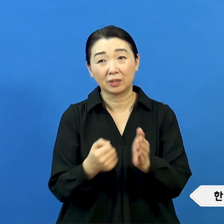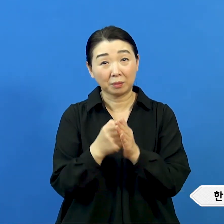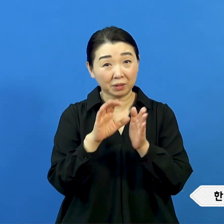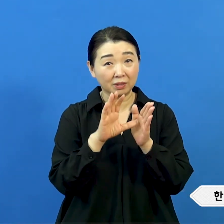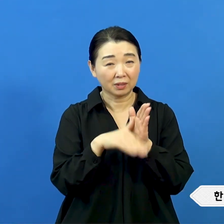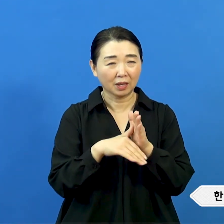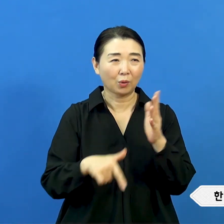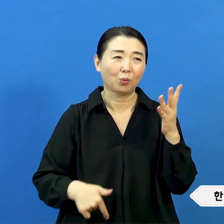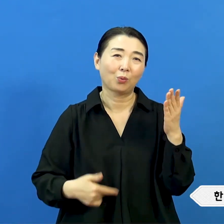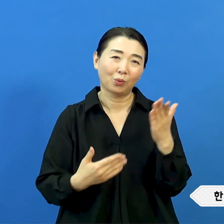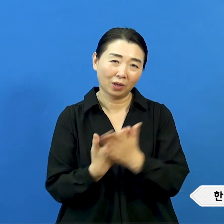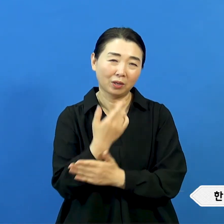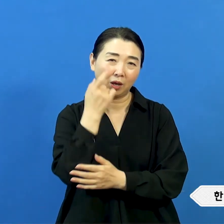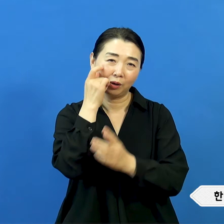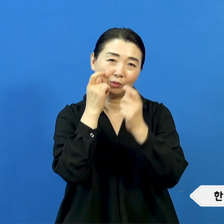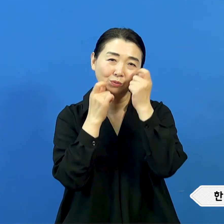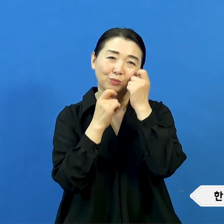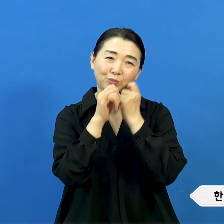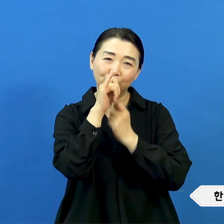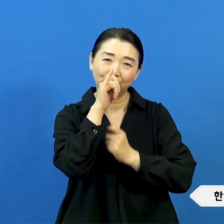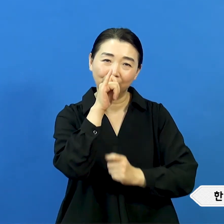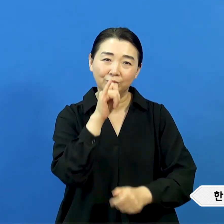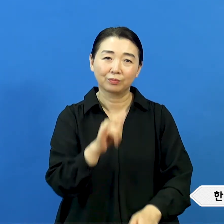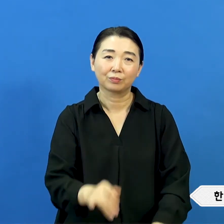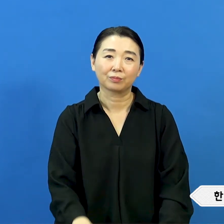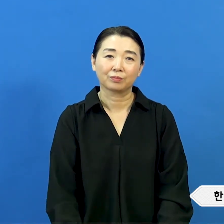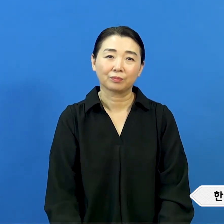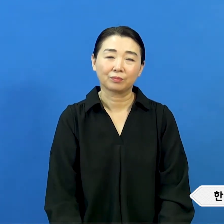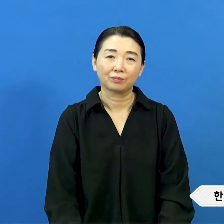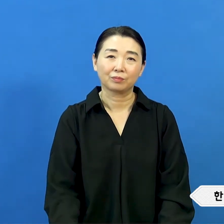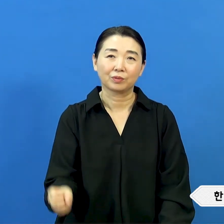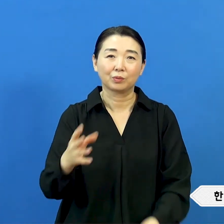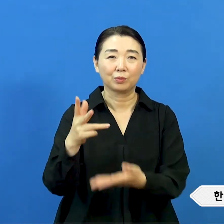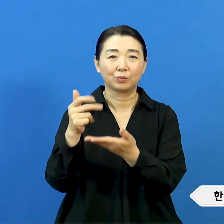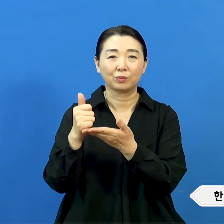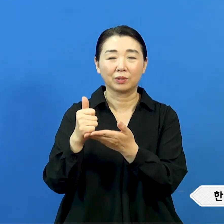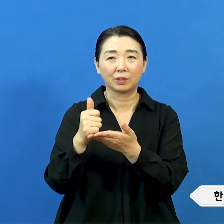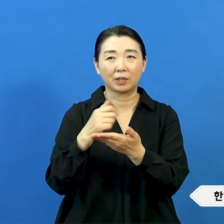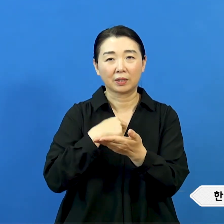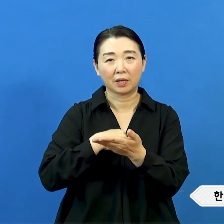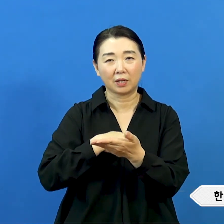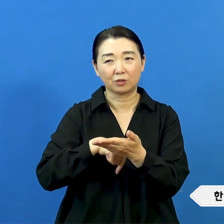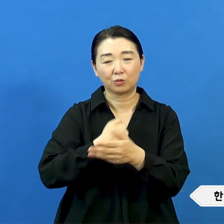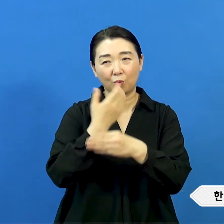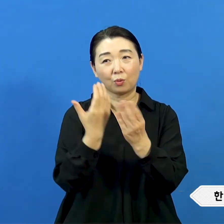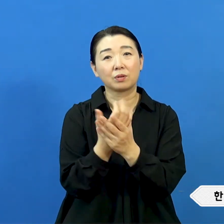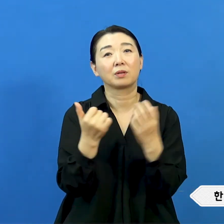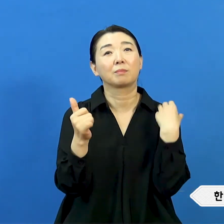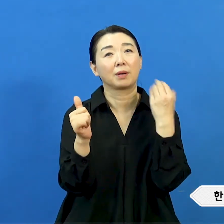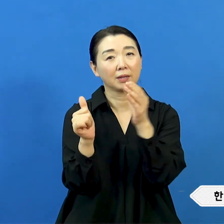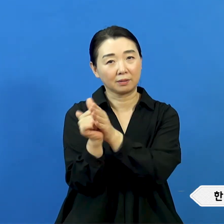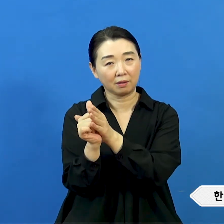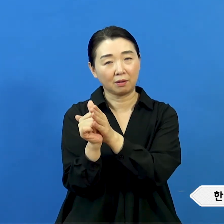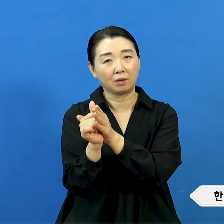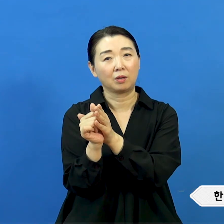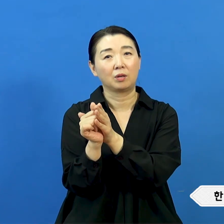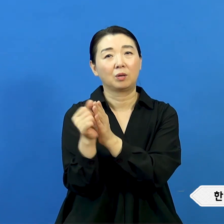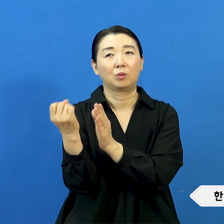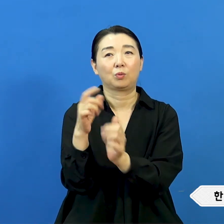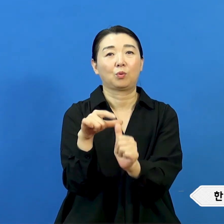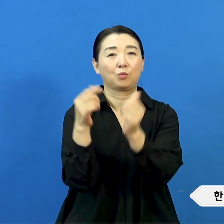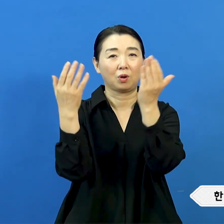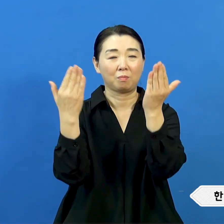순간에 회개의 눈물을 흘립니다. 그리고 주님께 자기를 온전히 맡깁니다. 그래서